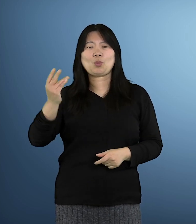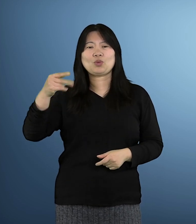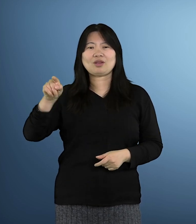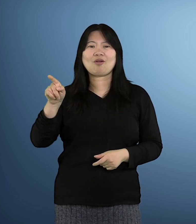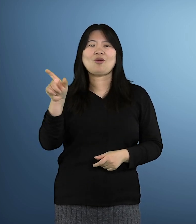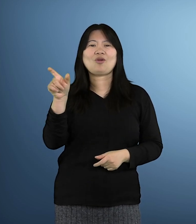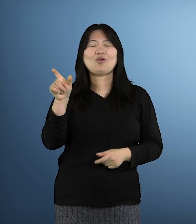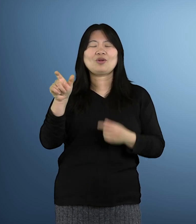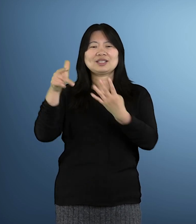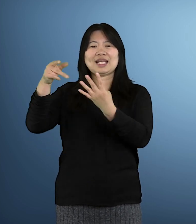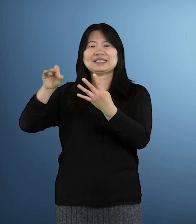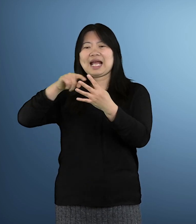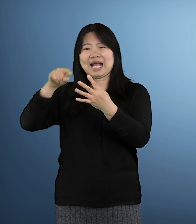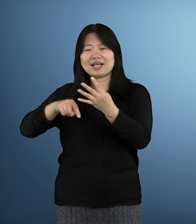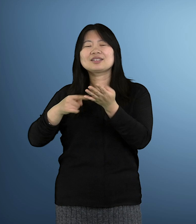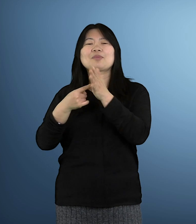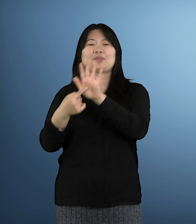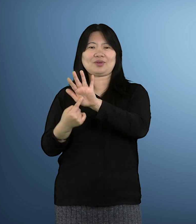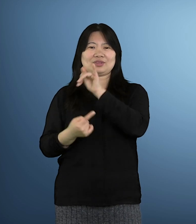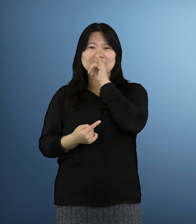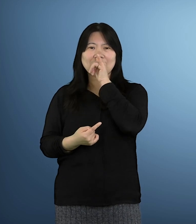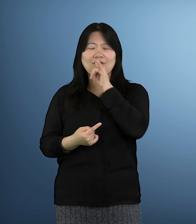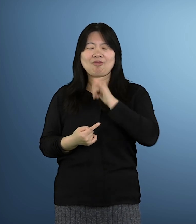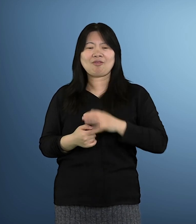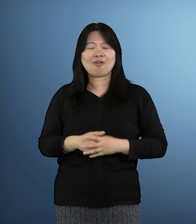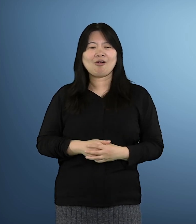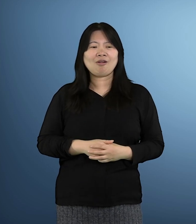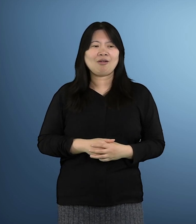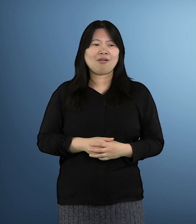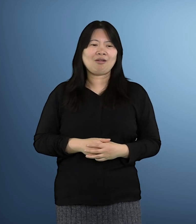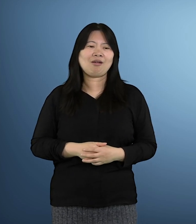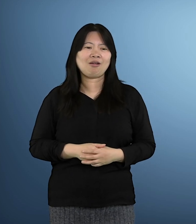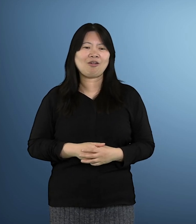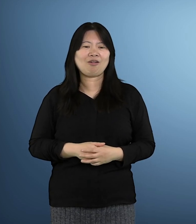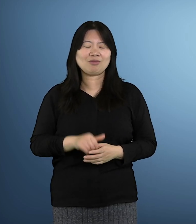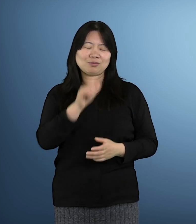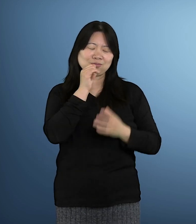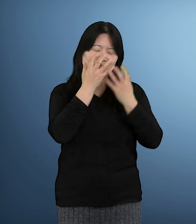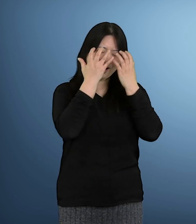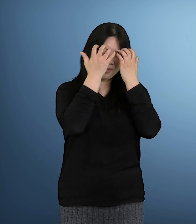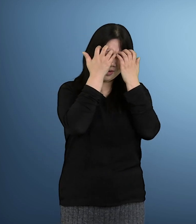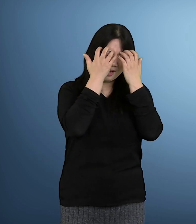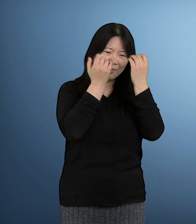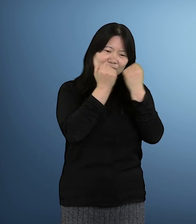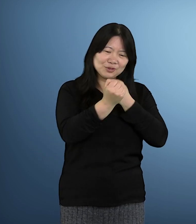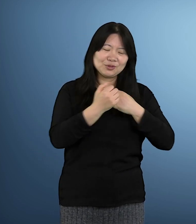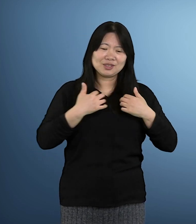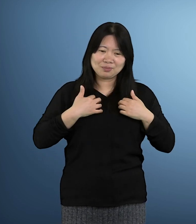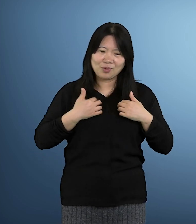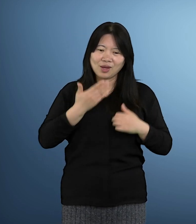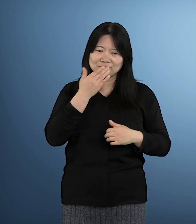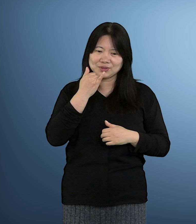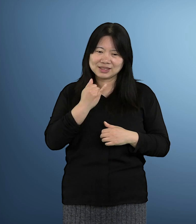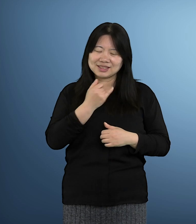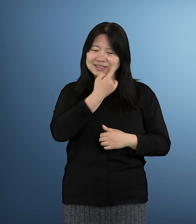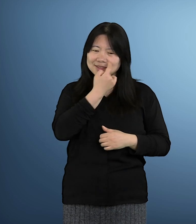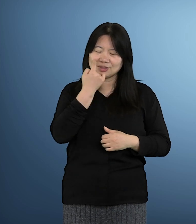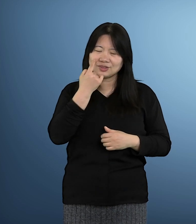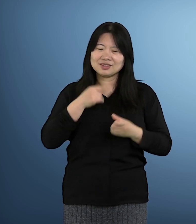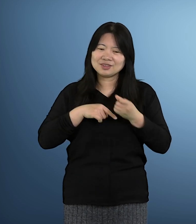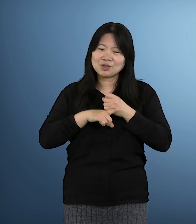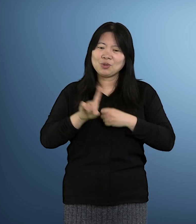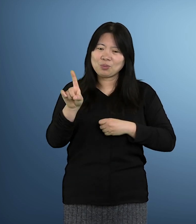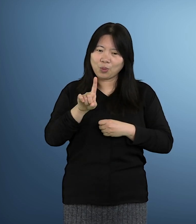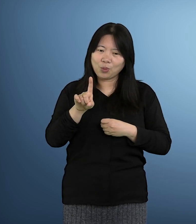어떻게 그것이 가능할까요? 우리는 그 이유, 그 근거를 찾아서 우리